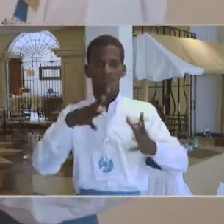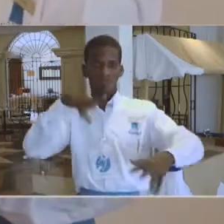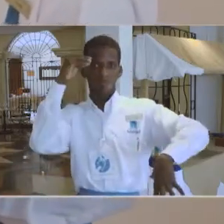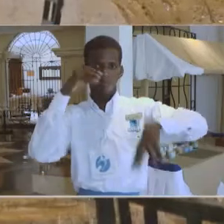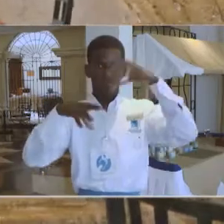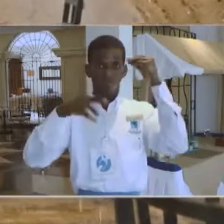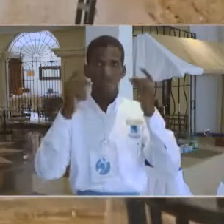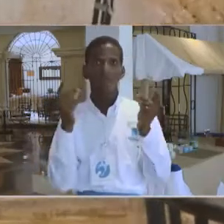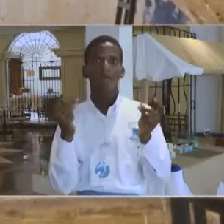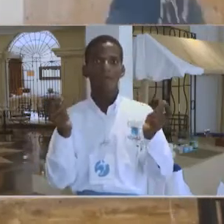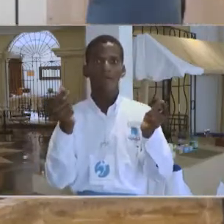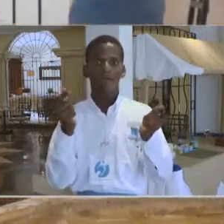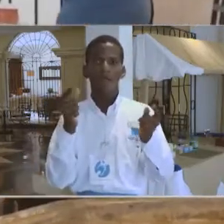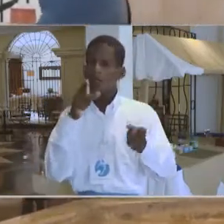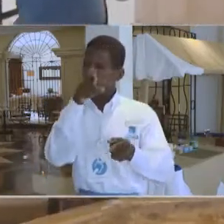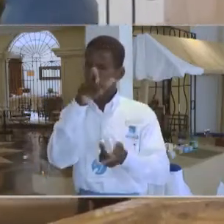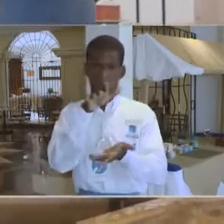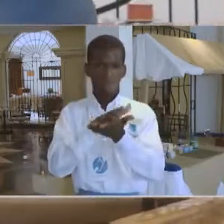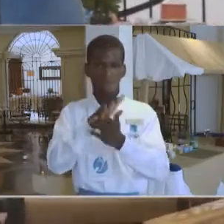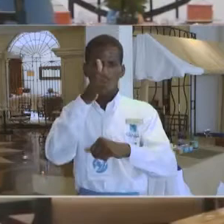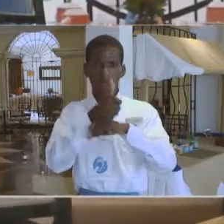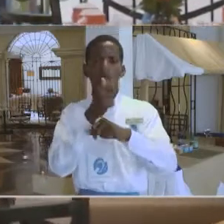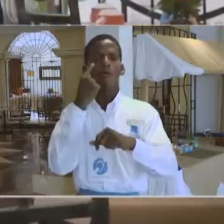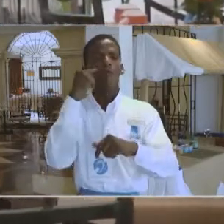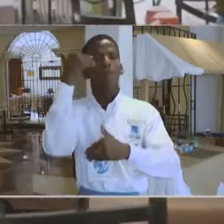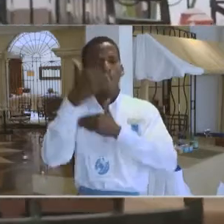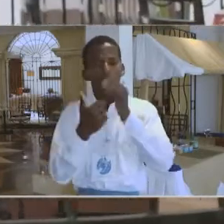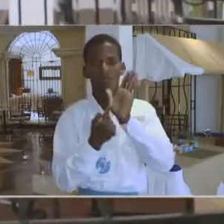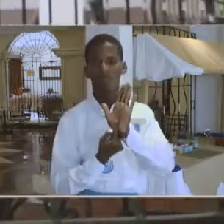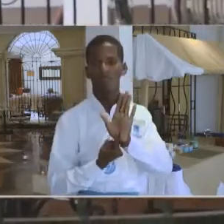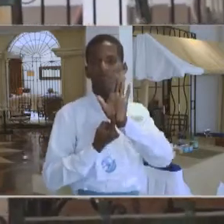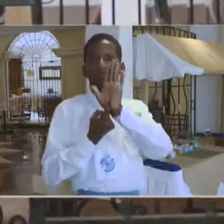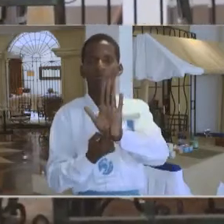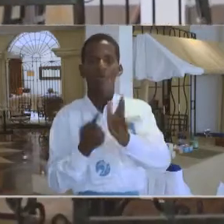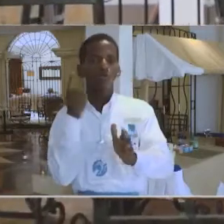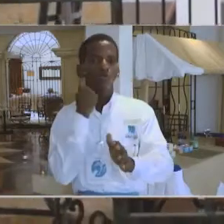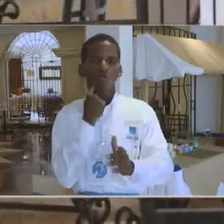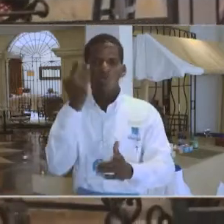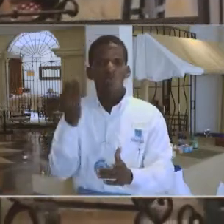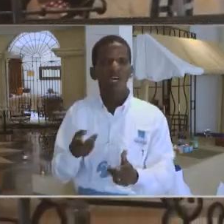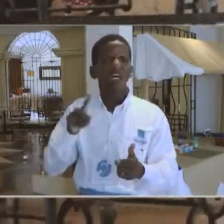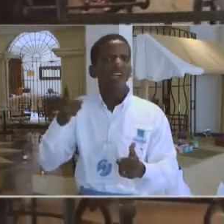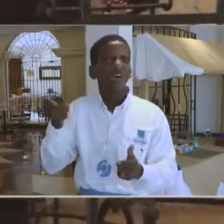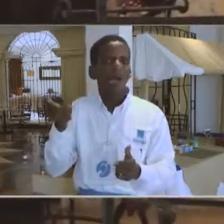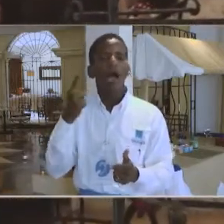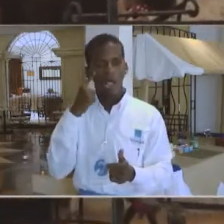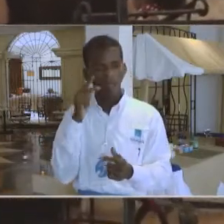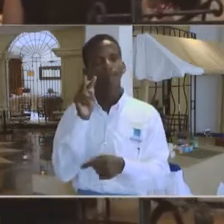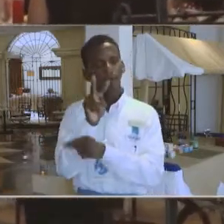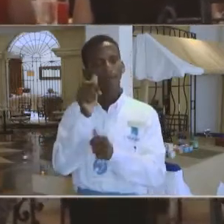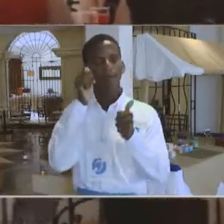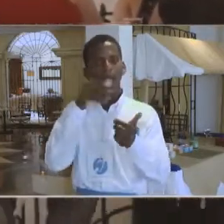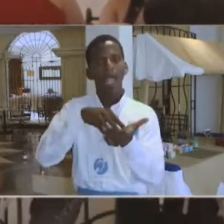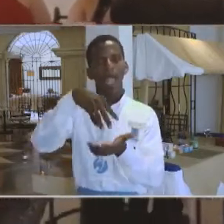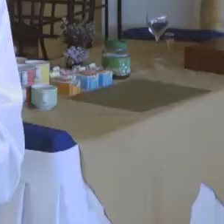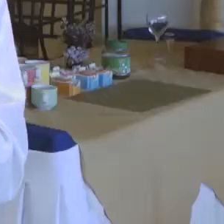yo? Es mi trabajo manual, es el poder hacer las cosas bien. Es mostrarles a ustedes, empresarios, que